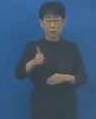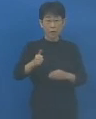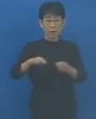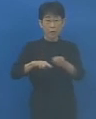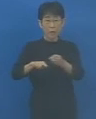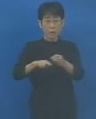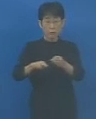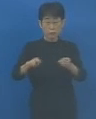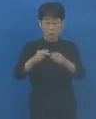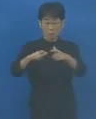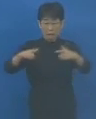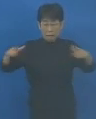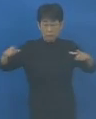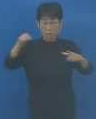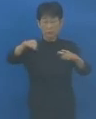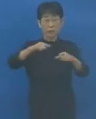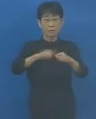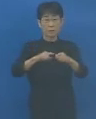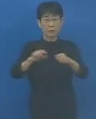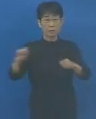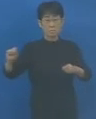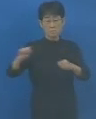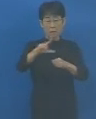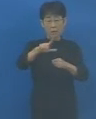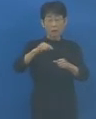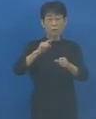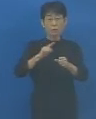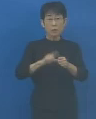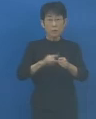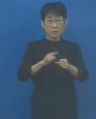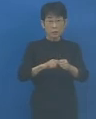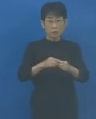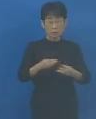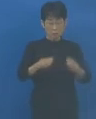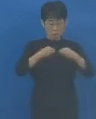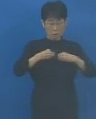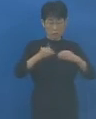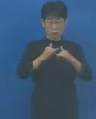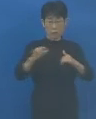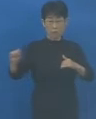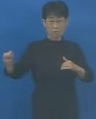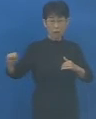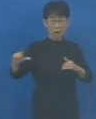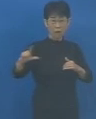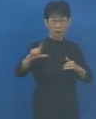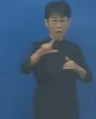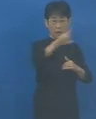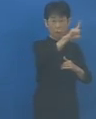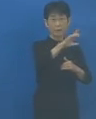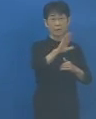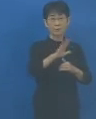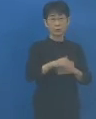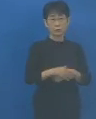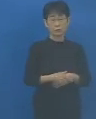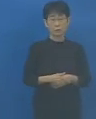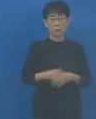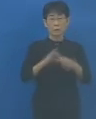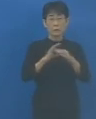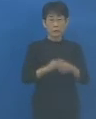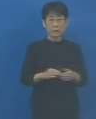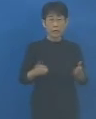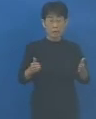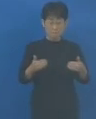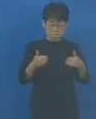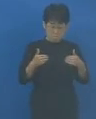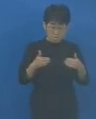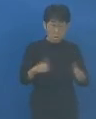まして急速に感染者が急増しているというのが現状であります。したがいまして不要不急の